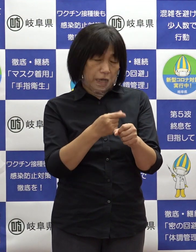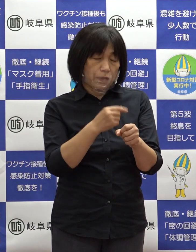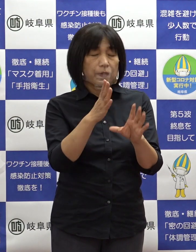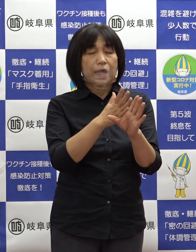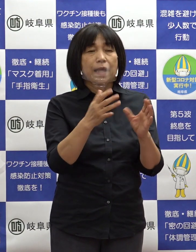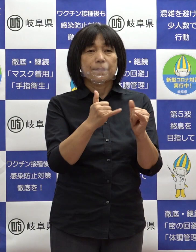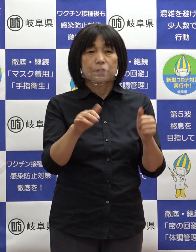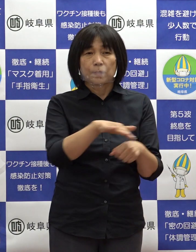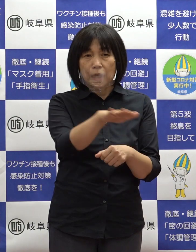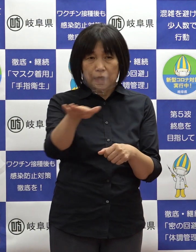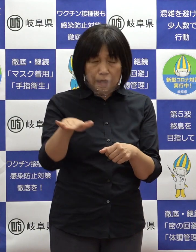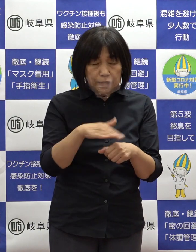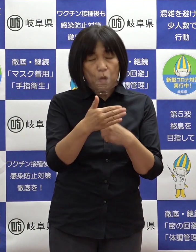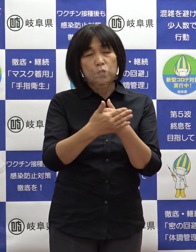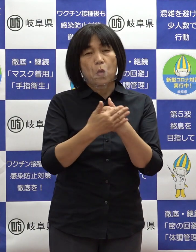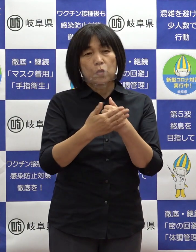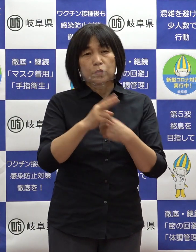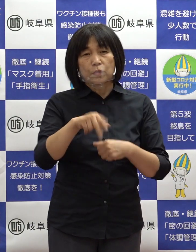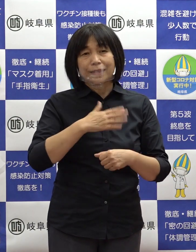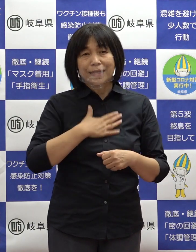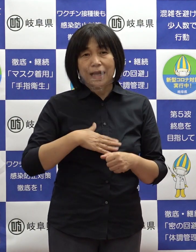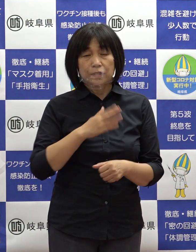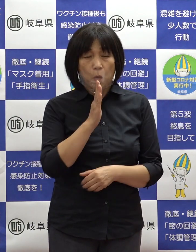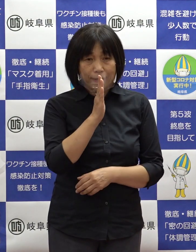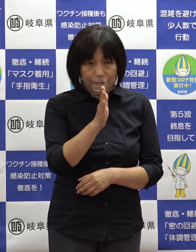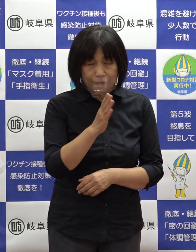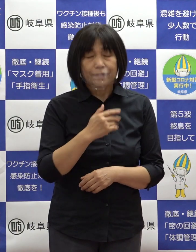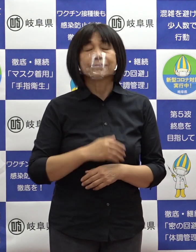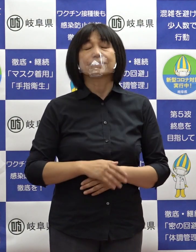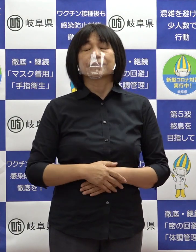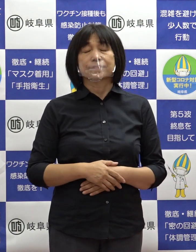解をお願いしたいということでございます。